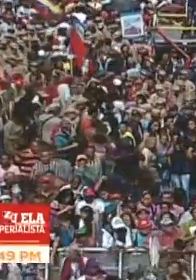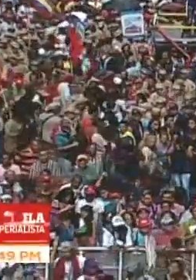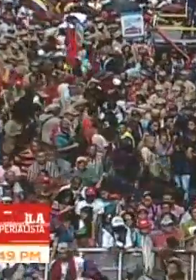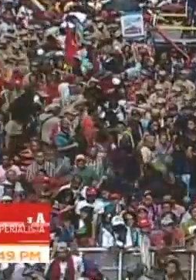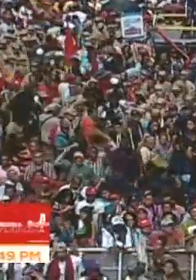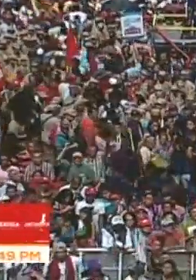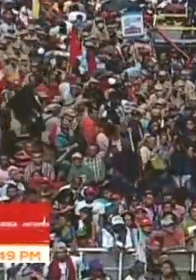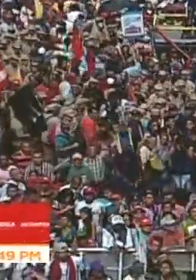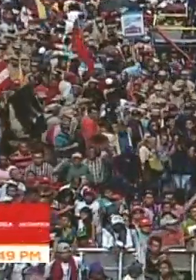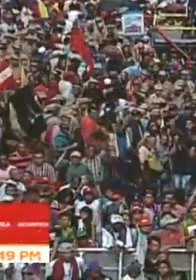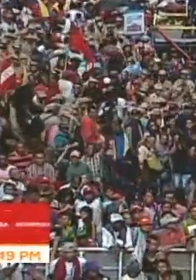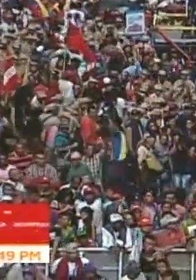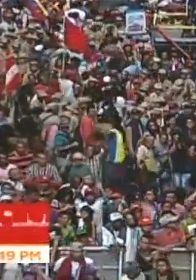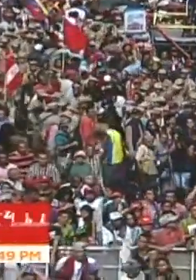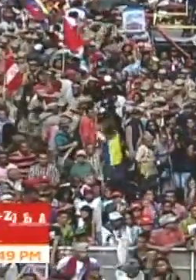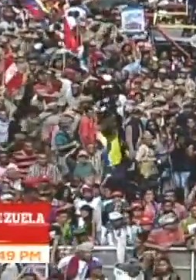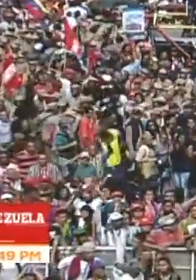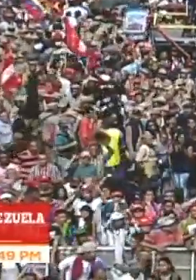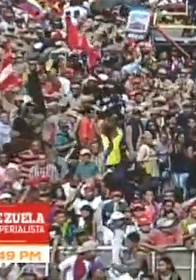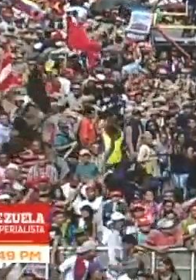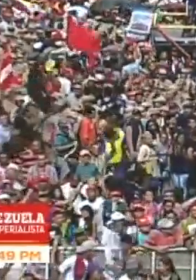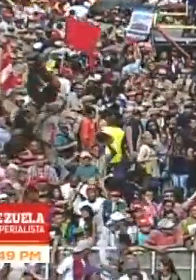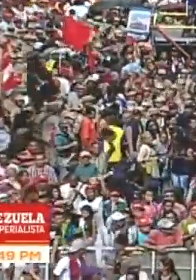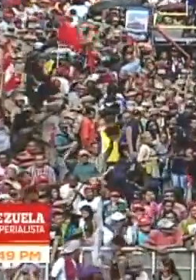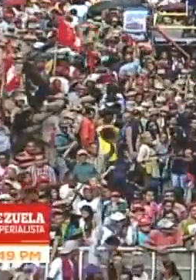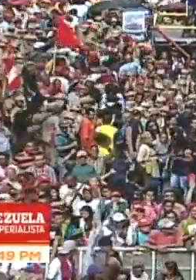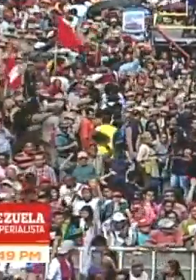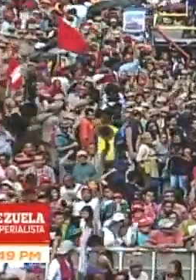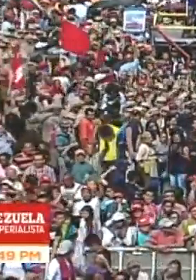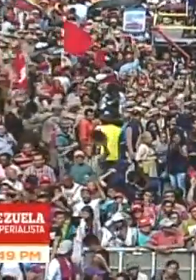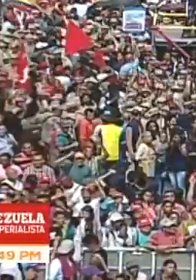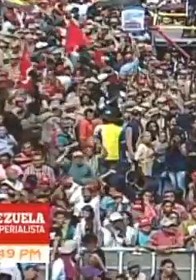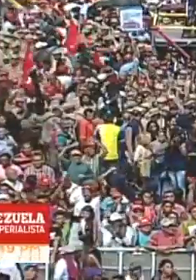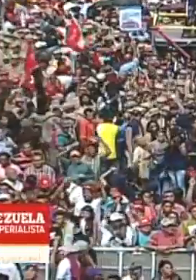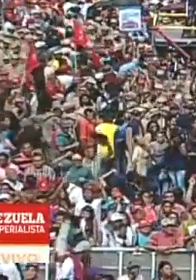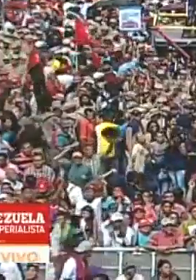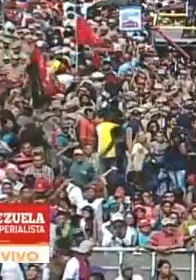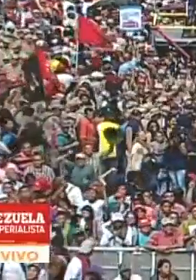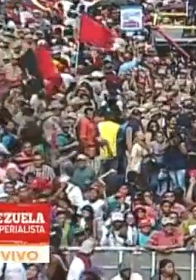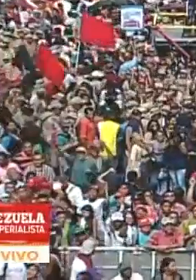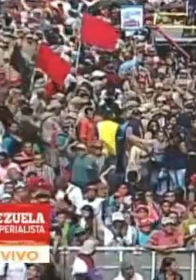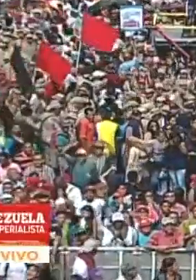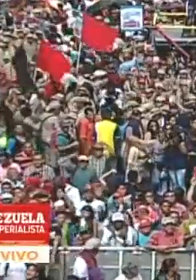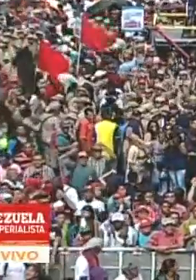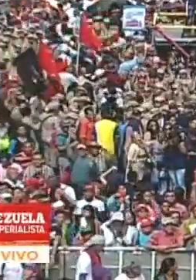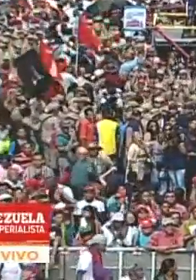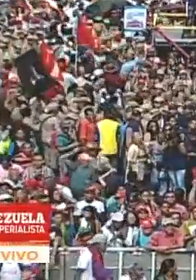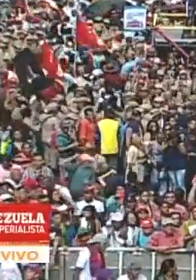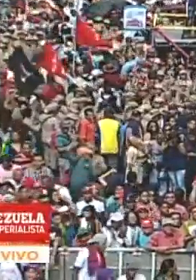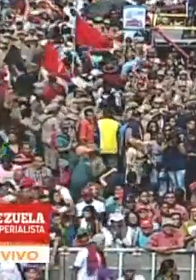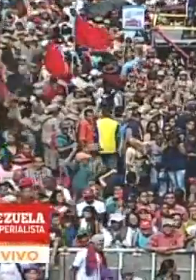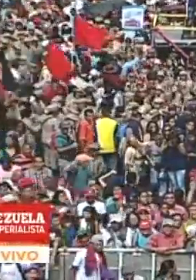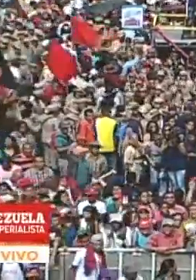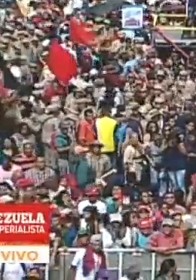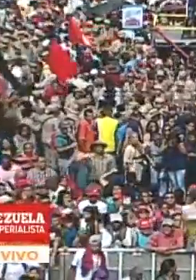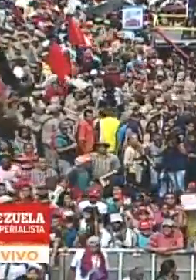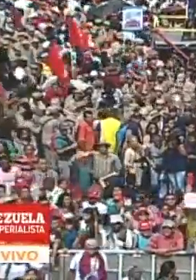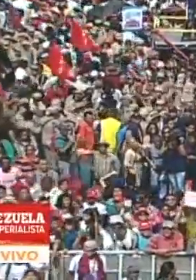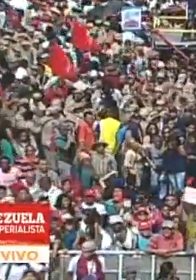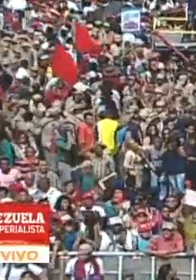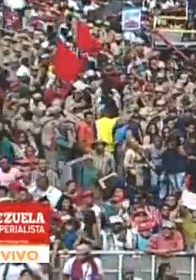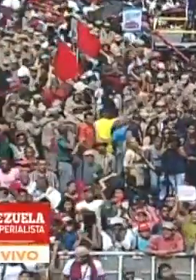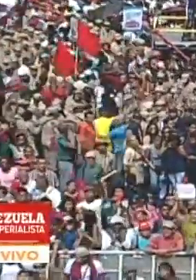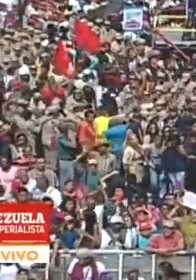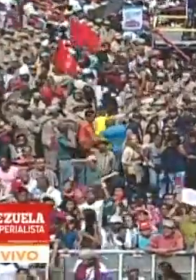fuerzas revolucionarias. Escuchaban las palabras del primer vicepresidente del Partido Socialista Unido de Venezuela, Diosdado